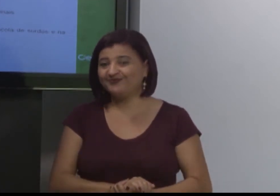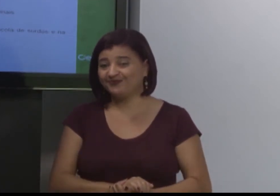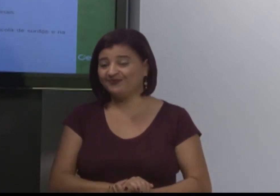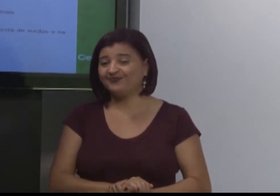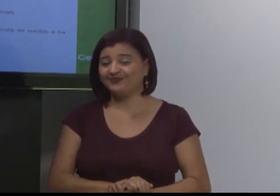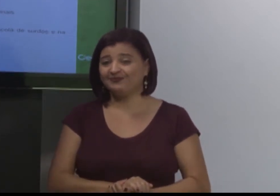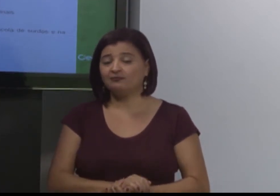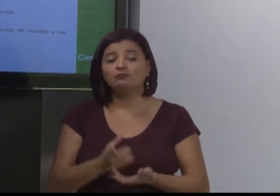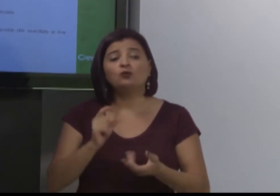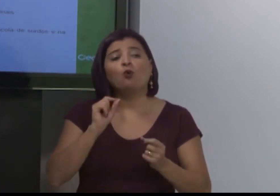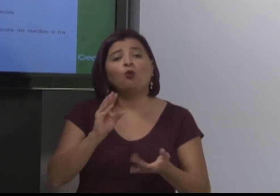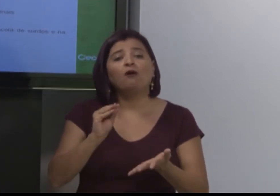que é preciso?